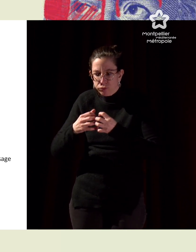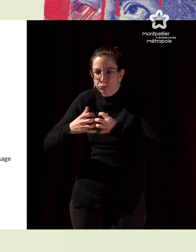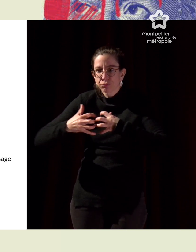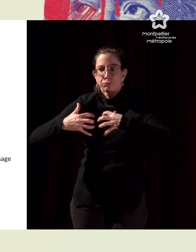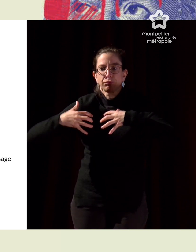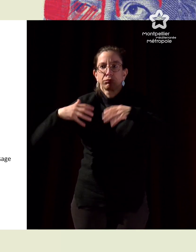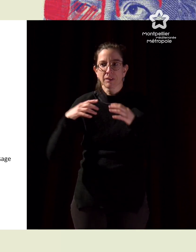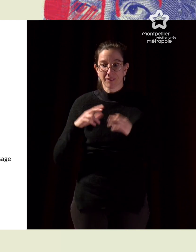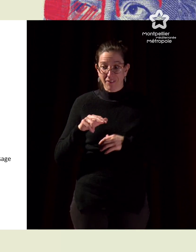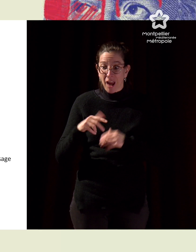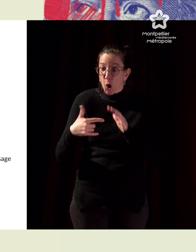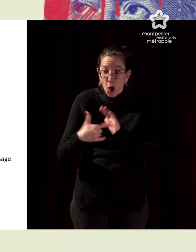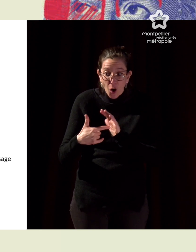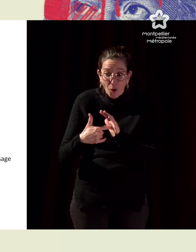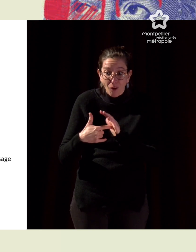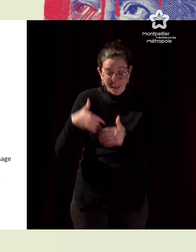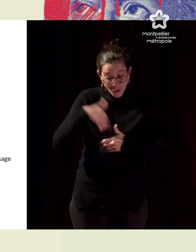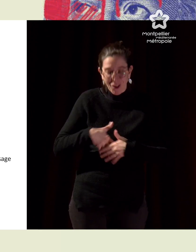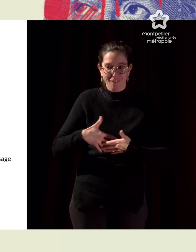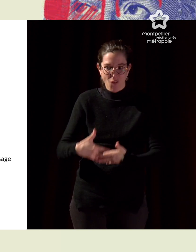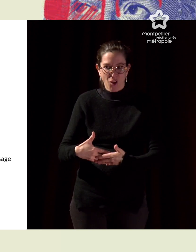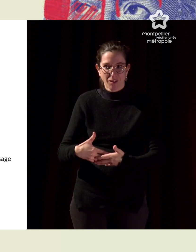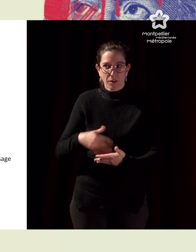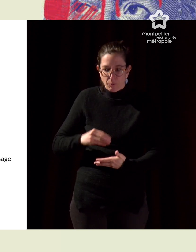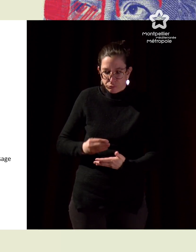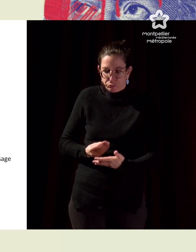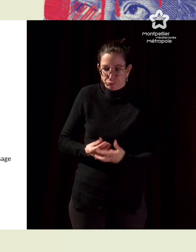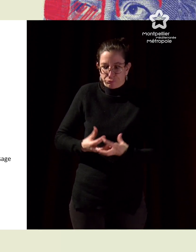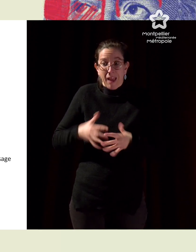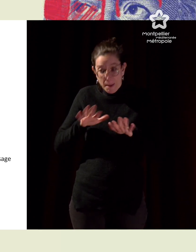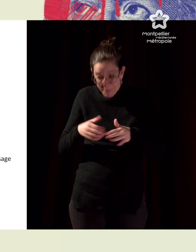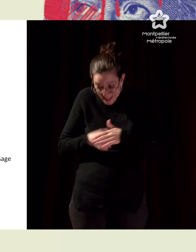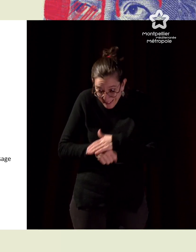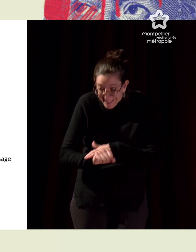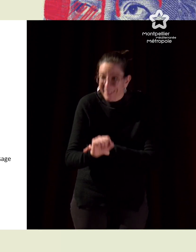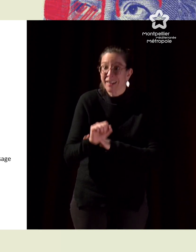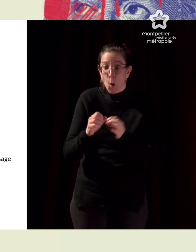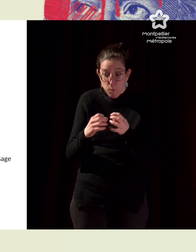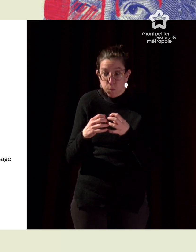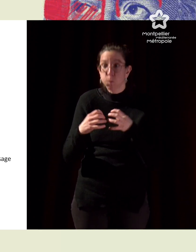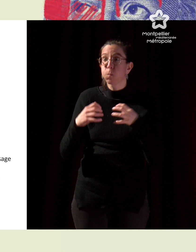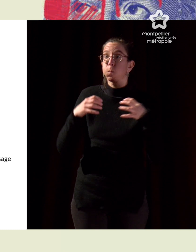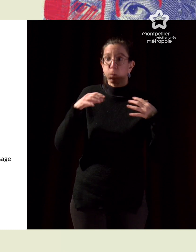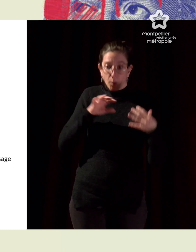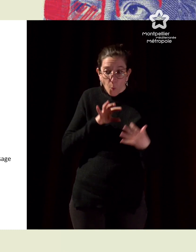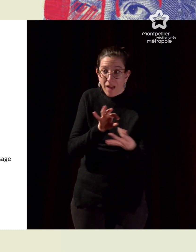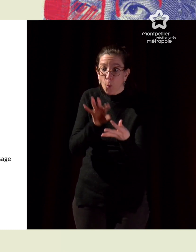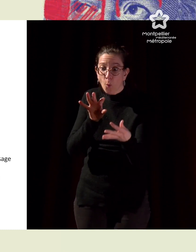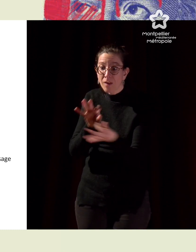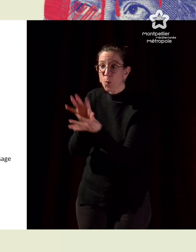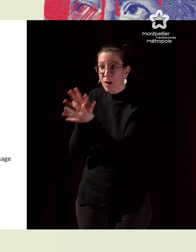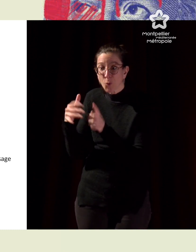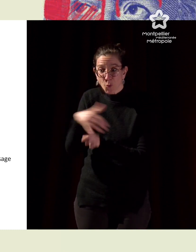interaction sociale avec ses parents, avec de la famille, avec d'autres personnes dans la société. Donc dès le début